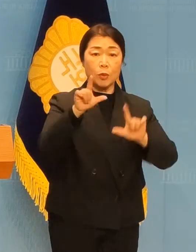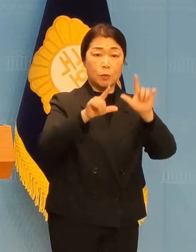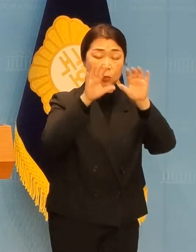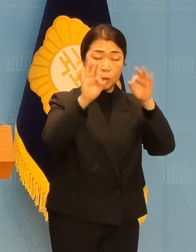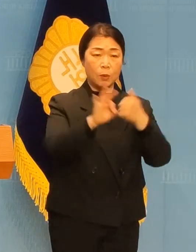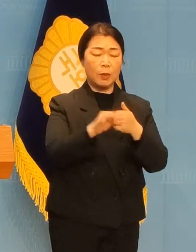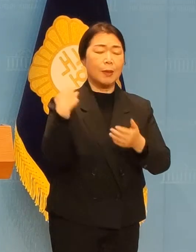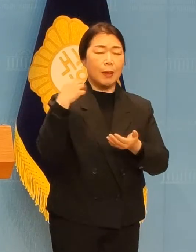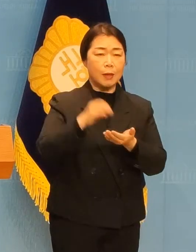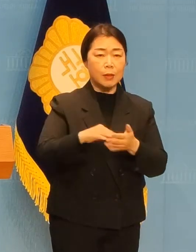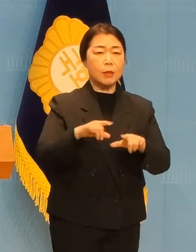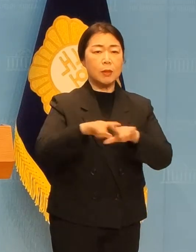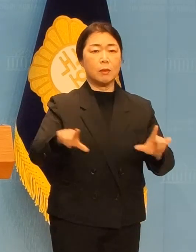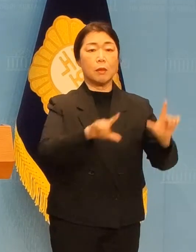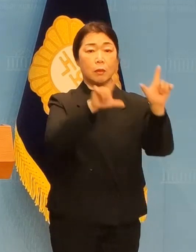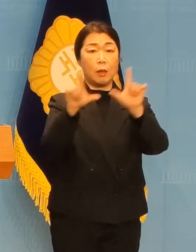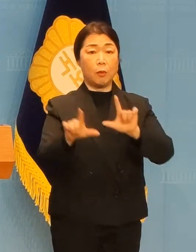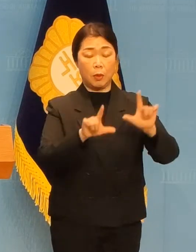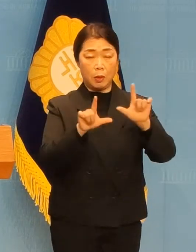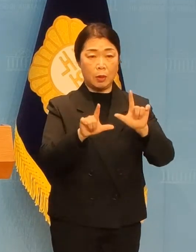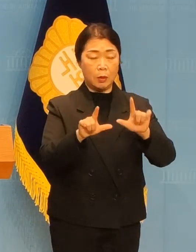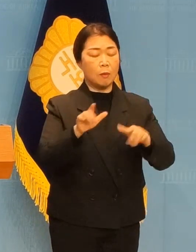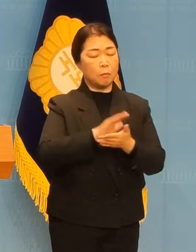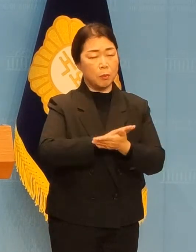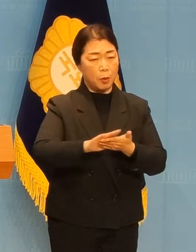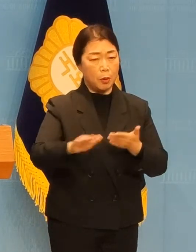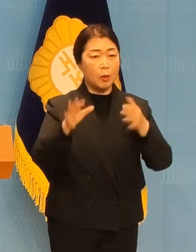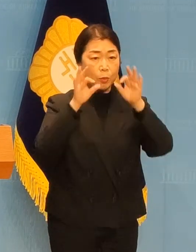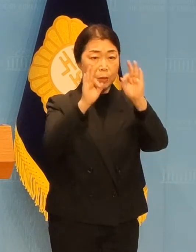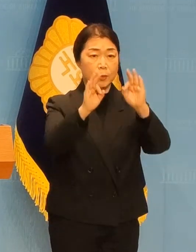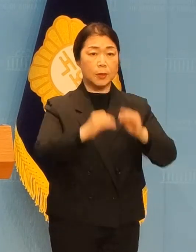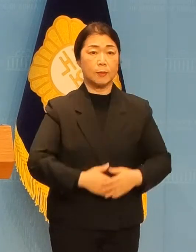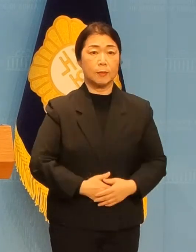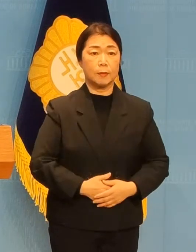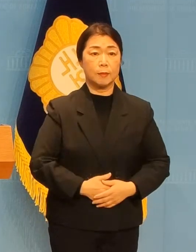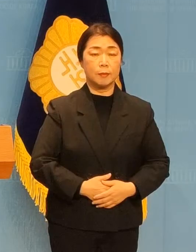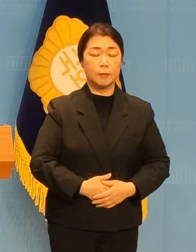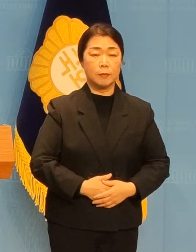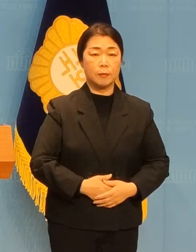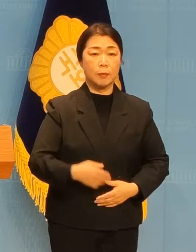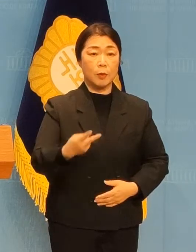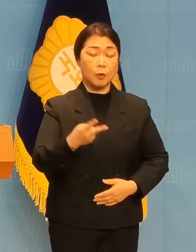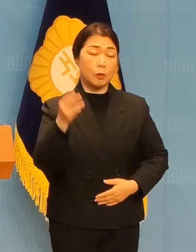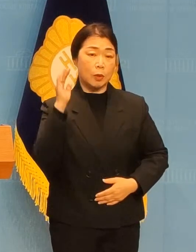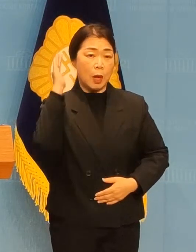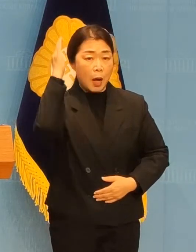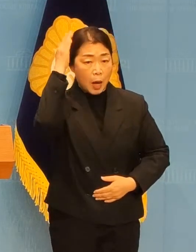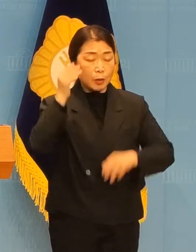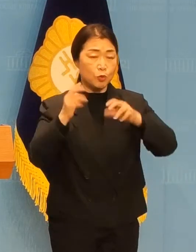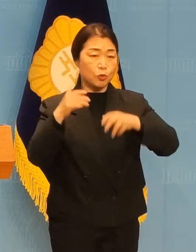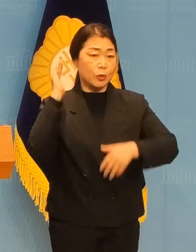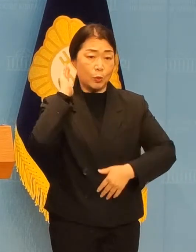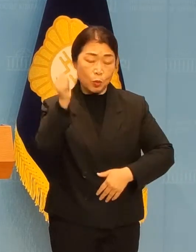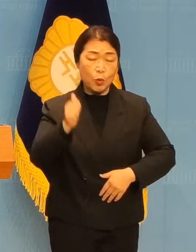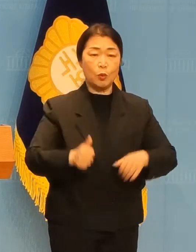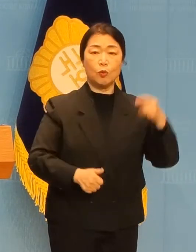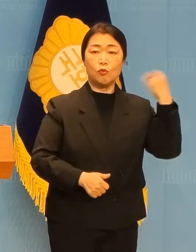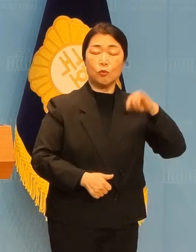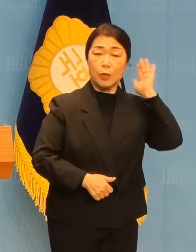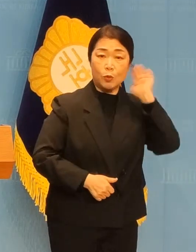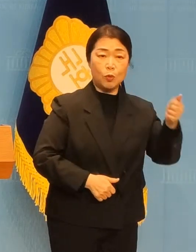상징적인 장면이었습니다. 양국 정상은 무엇보다도 중요한 한반도 평화와